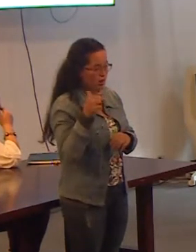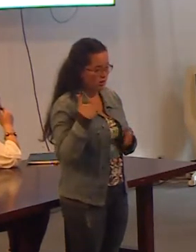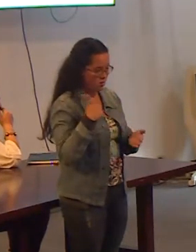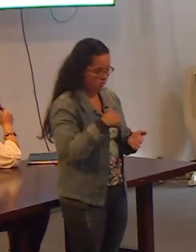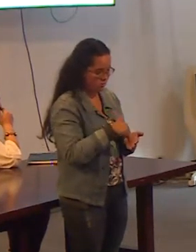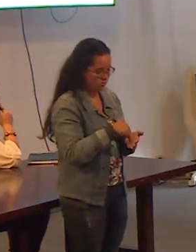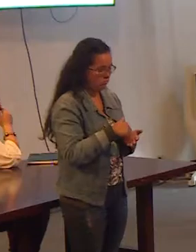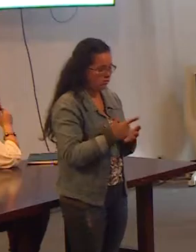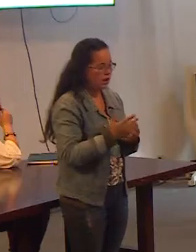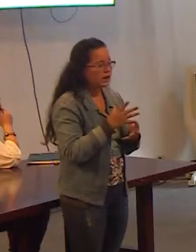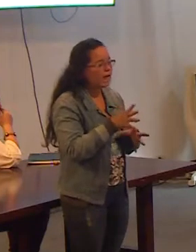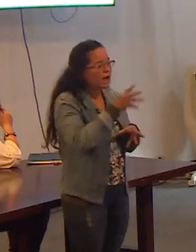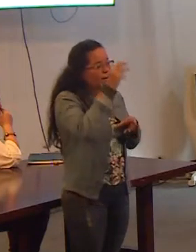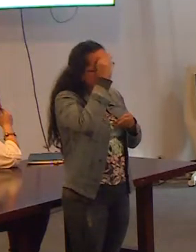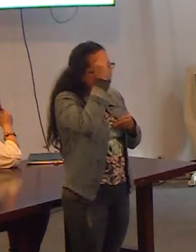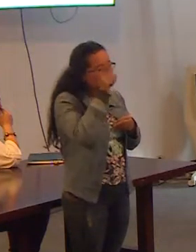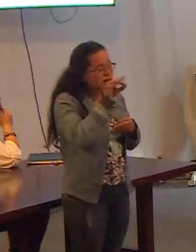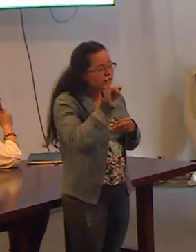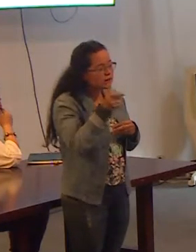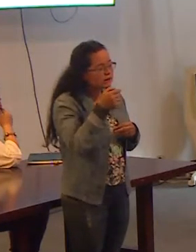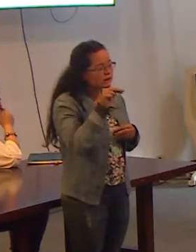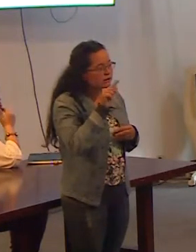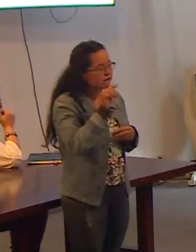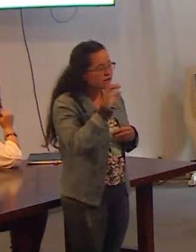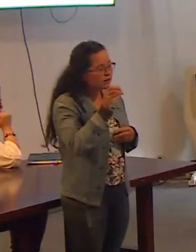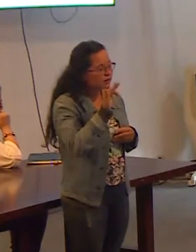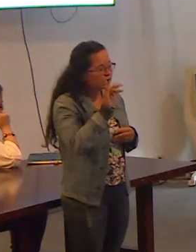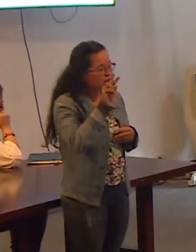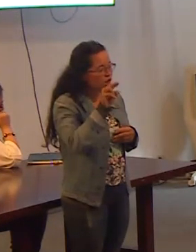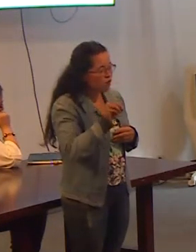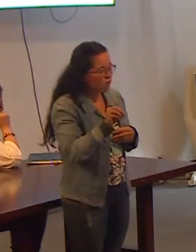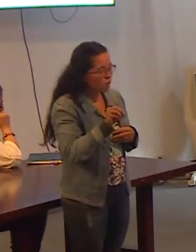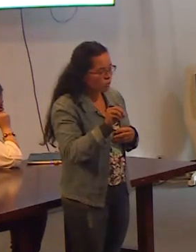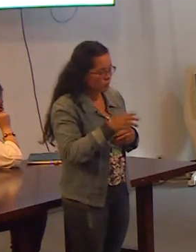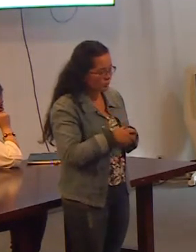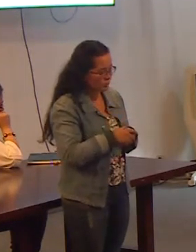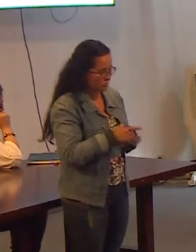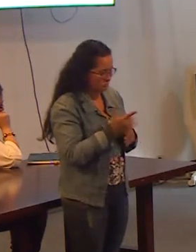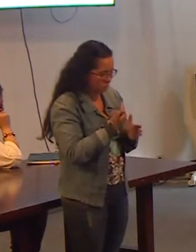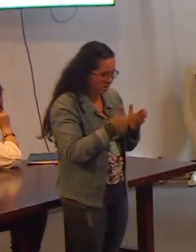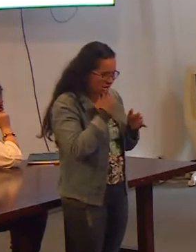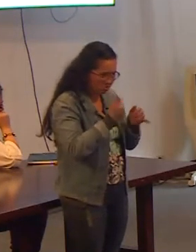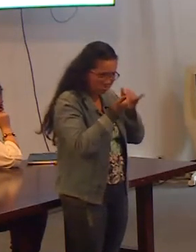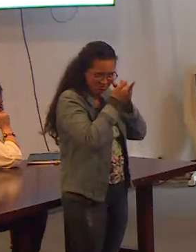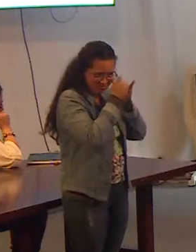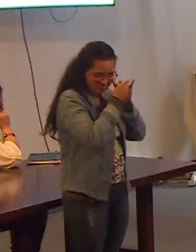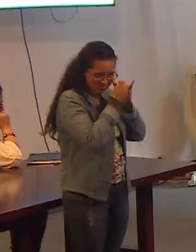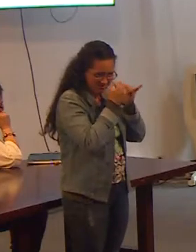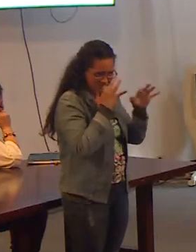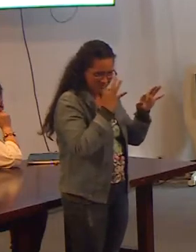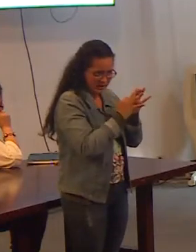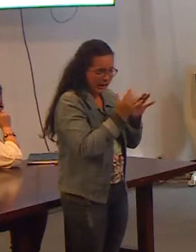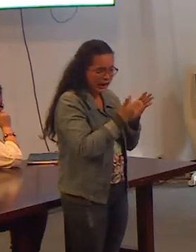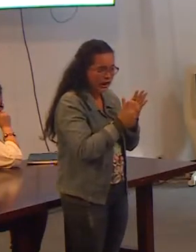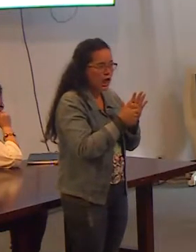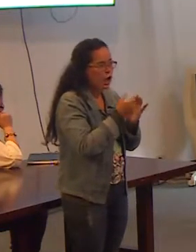con el aprendizaje significativo. Entonces, el enfoque histórico hermenéutico busca concebir y comprender